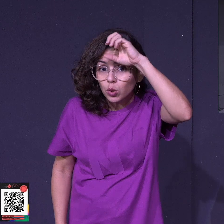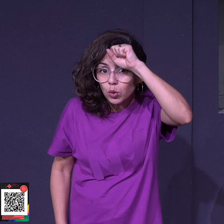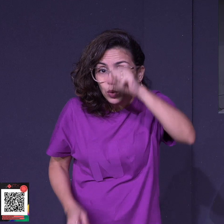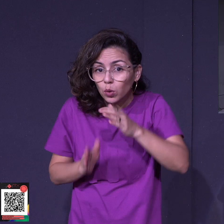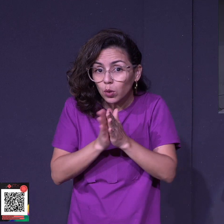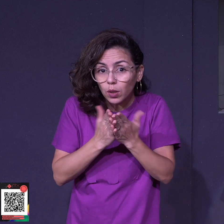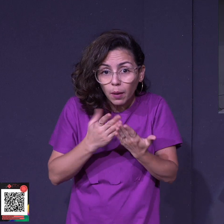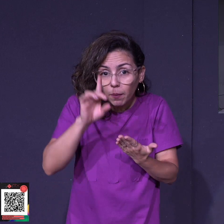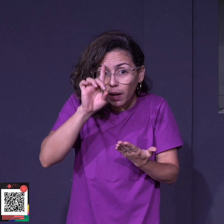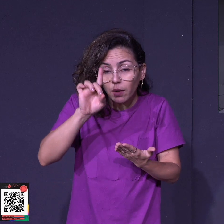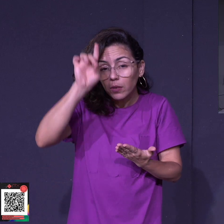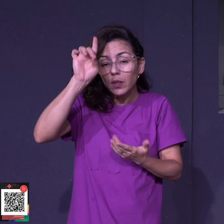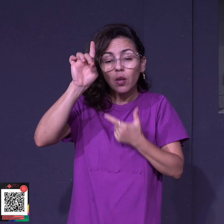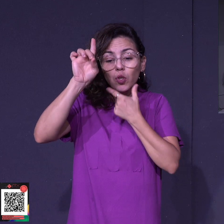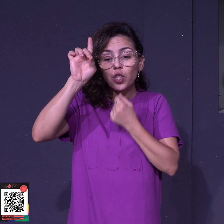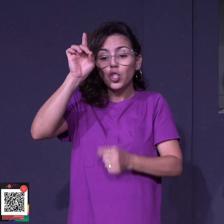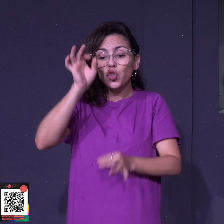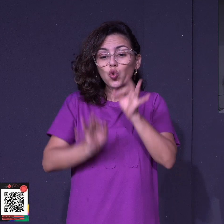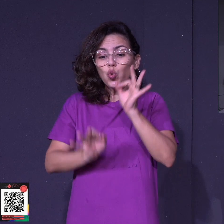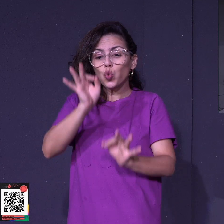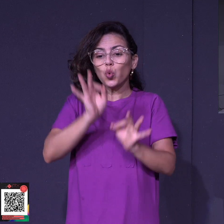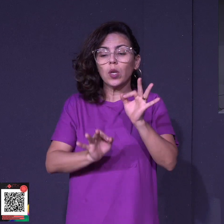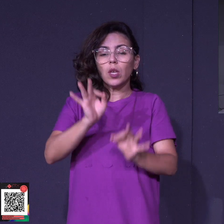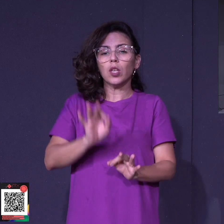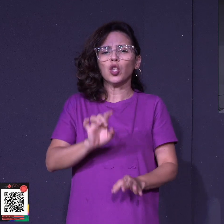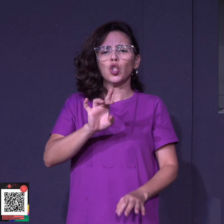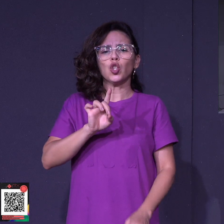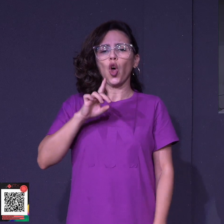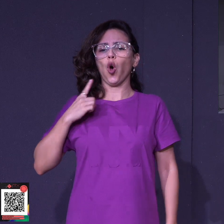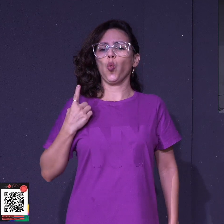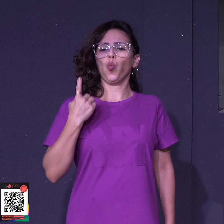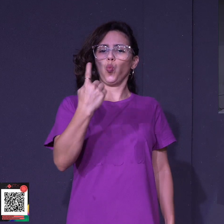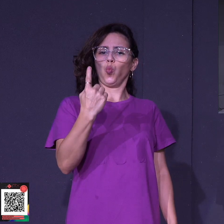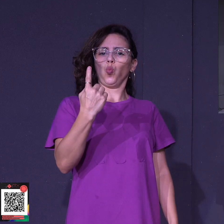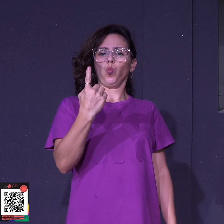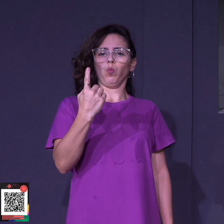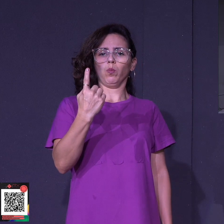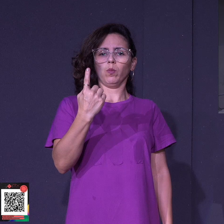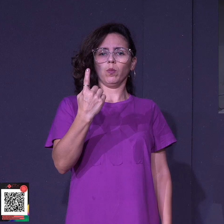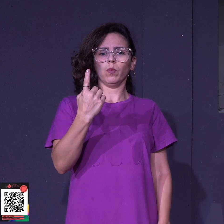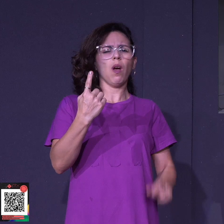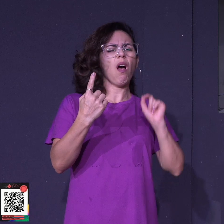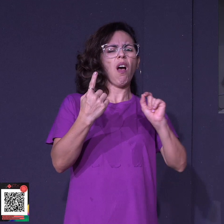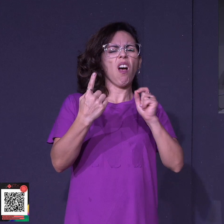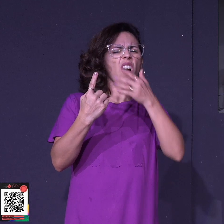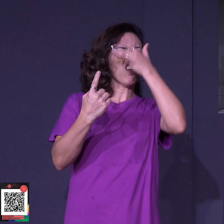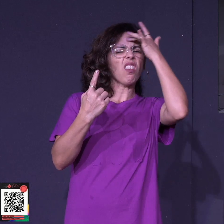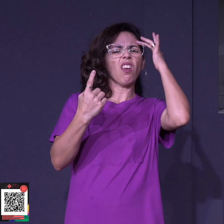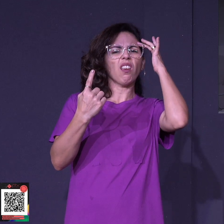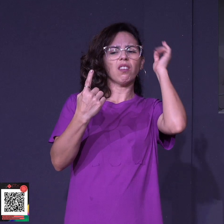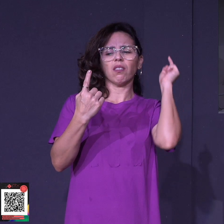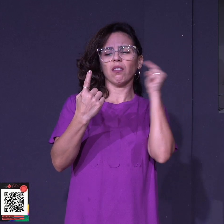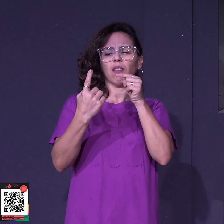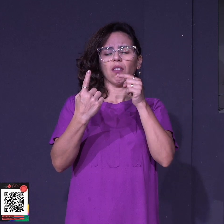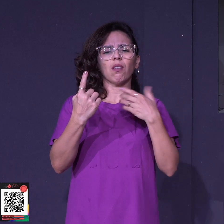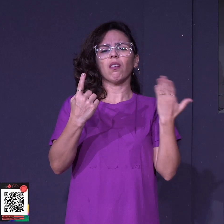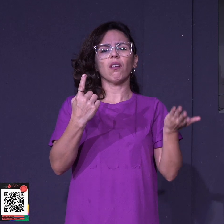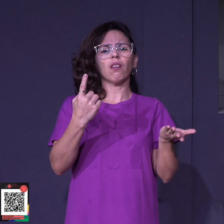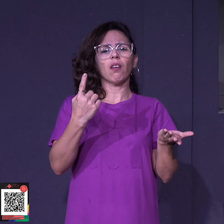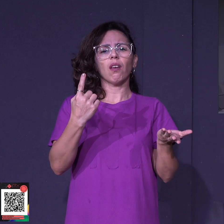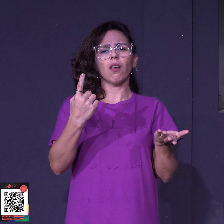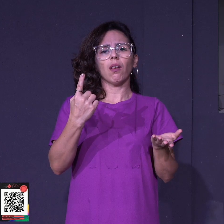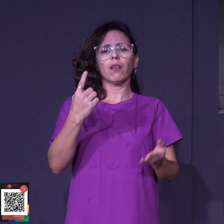Amém? Amém? E o que é que a Bíblia diz? É Ele e não eu